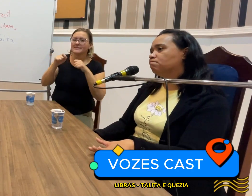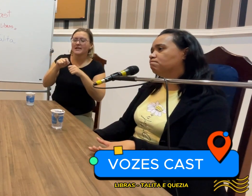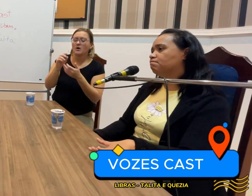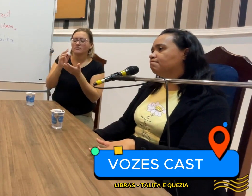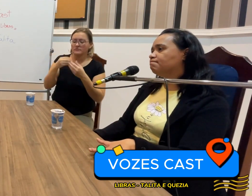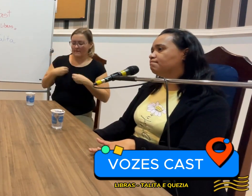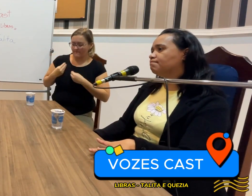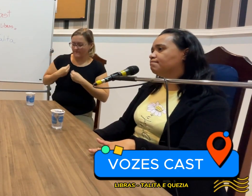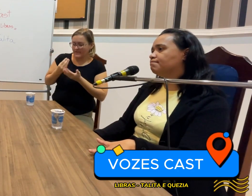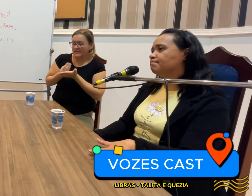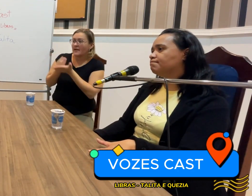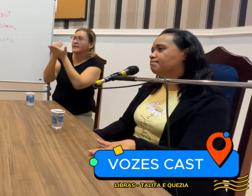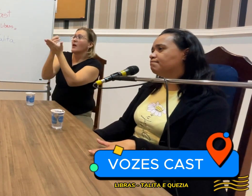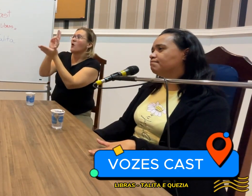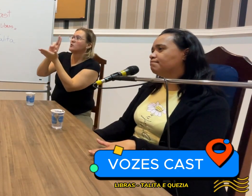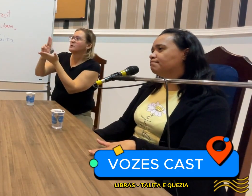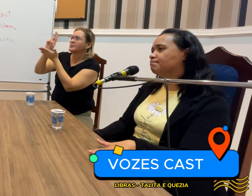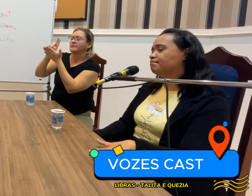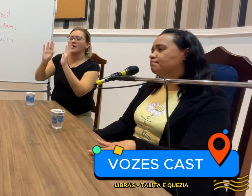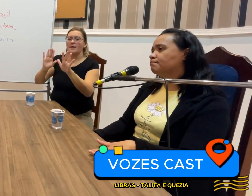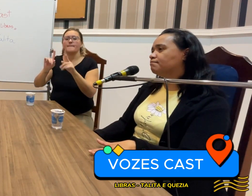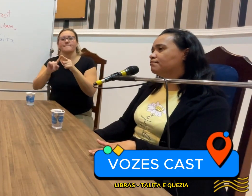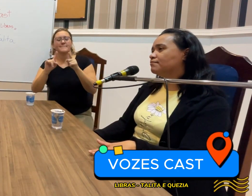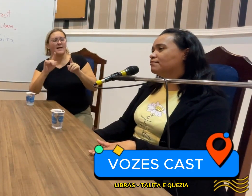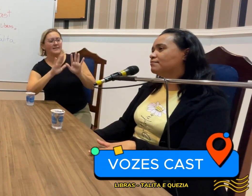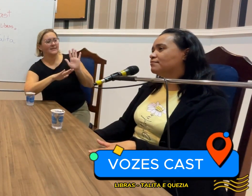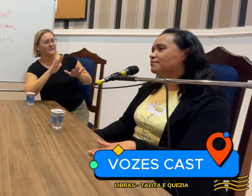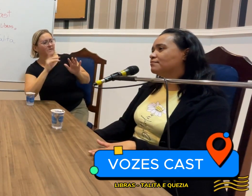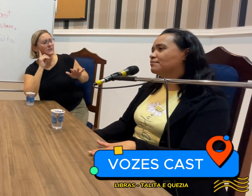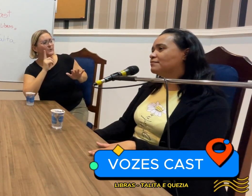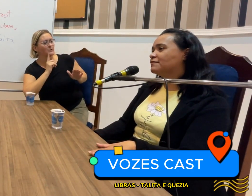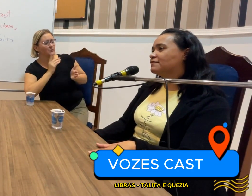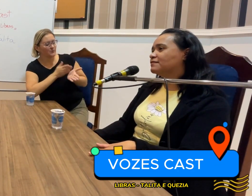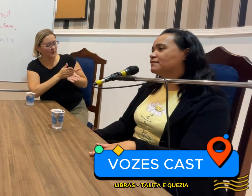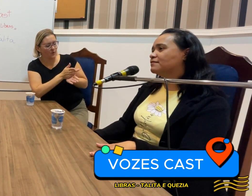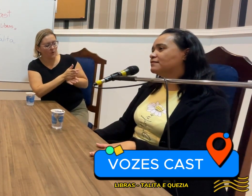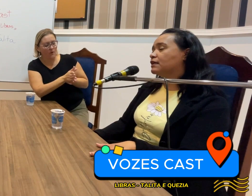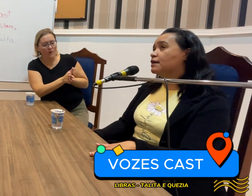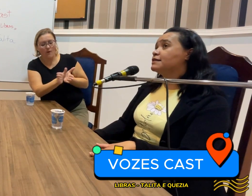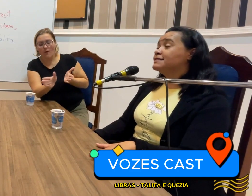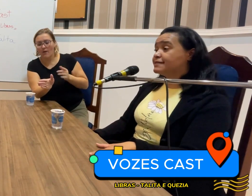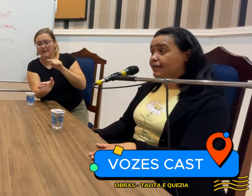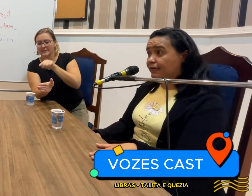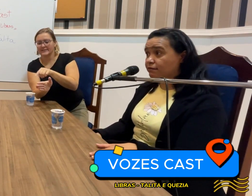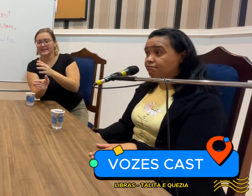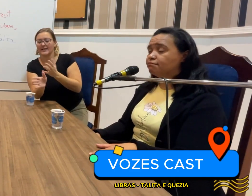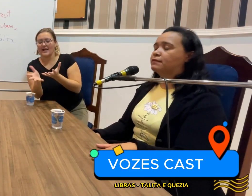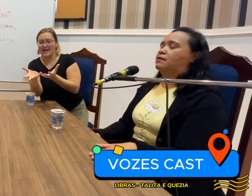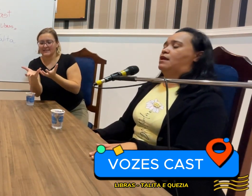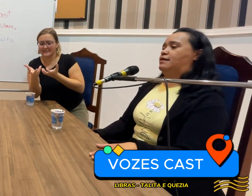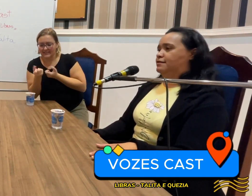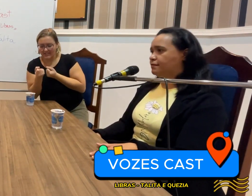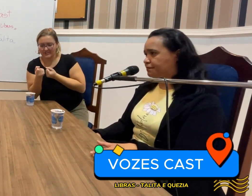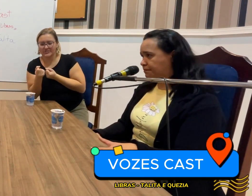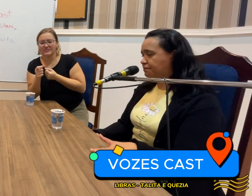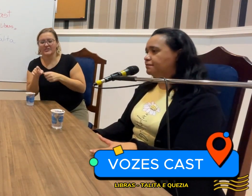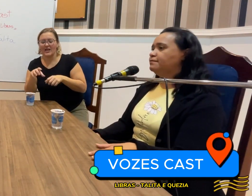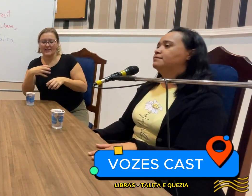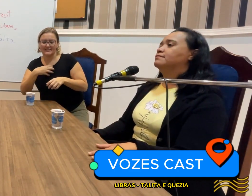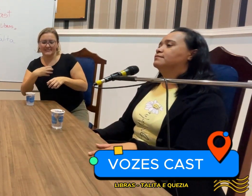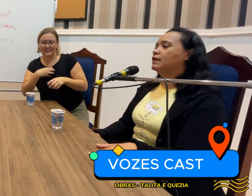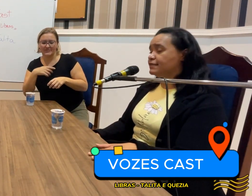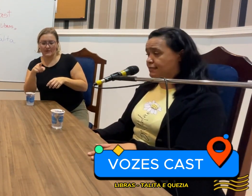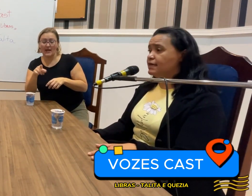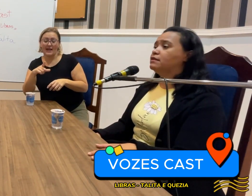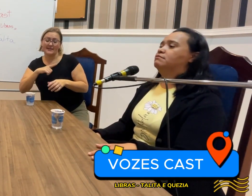muitas das vezes eles vão por esse caminho porque é o caminho que eles se sentem acolhidos, que eles têm,